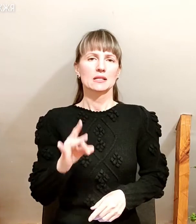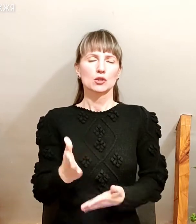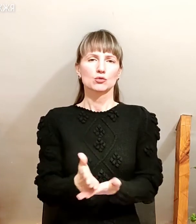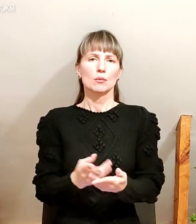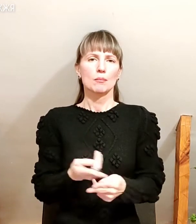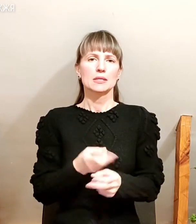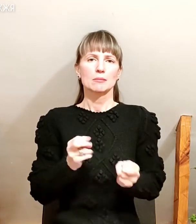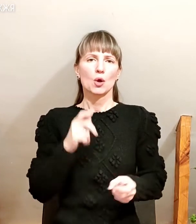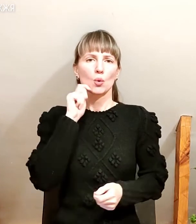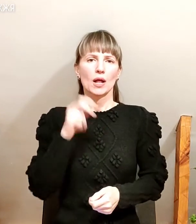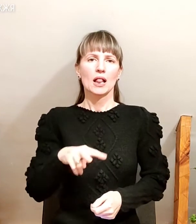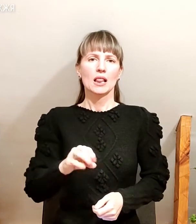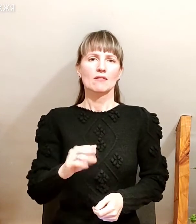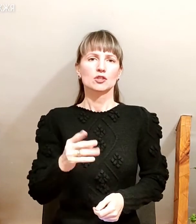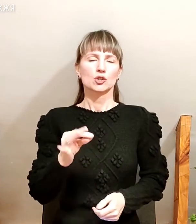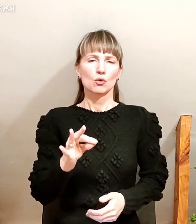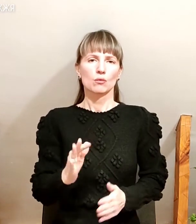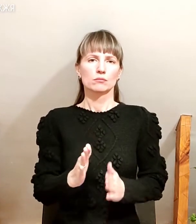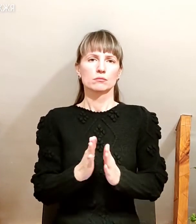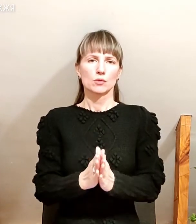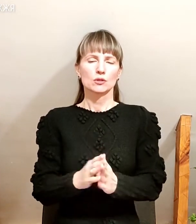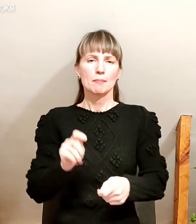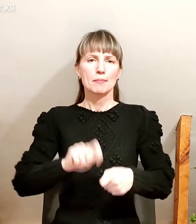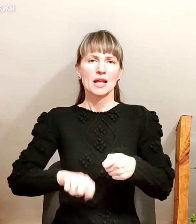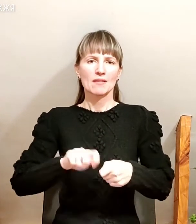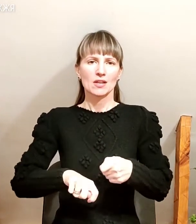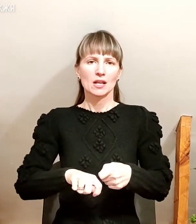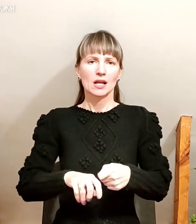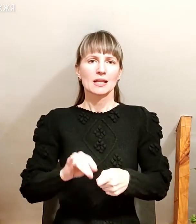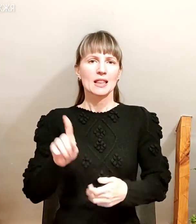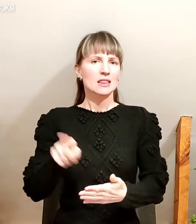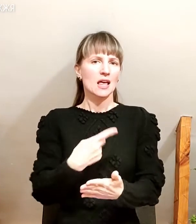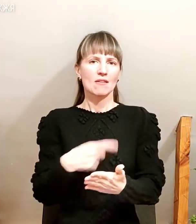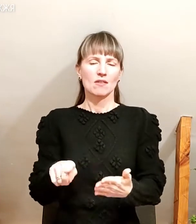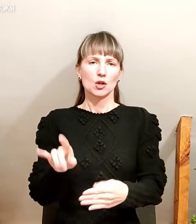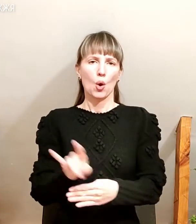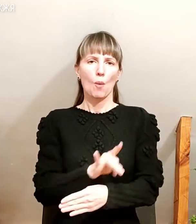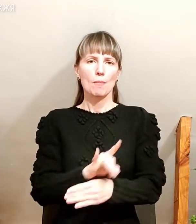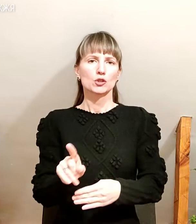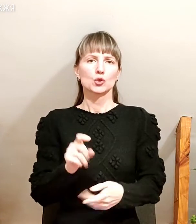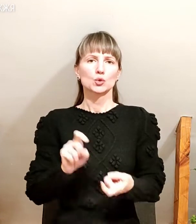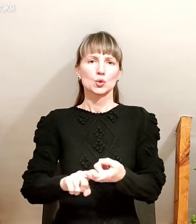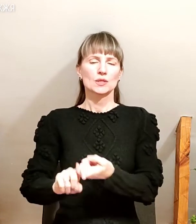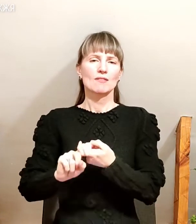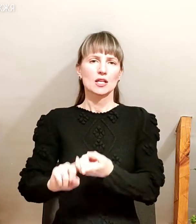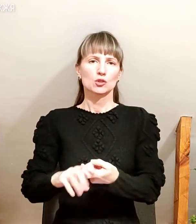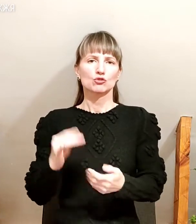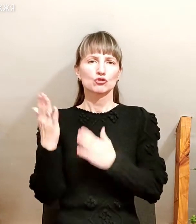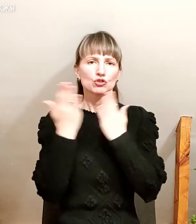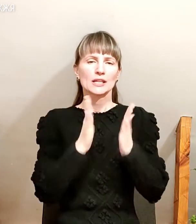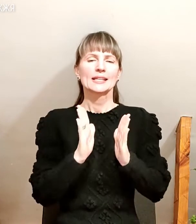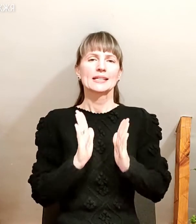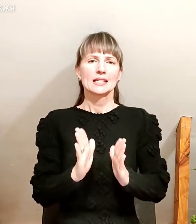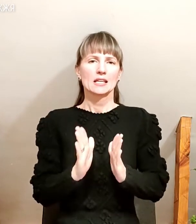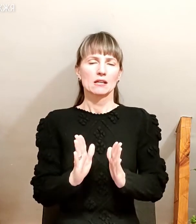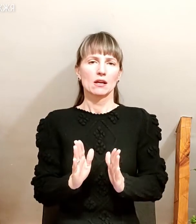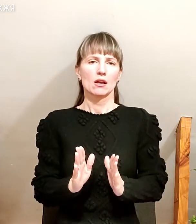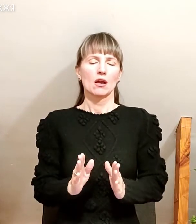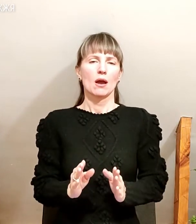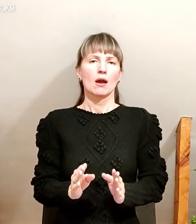Запоріжжі Сергій Левченко закликає перевіряти та не вірити фейкам щодо зв'язку, а читати тільки достовірні джерела та інформацію,